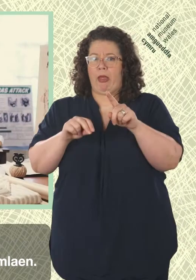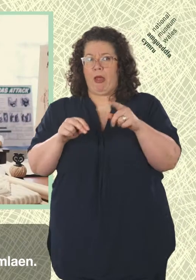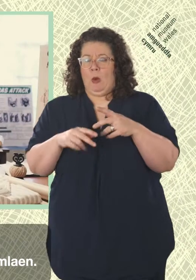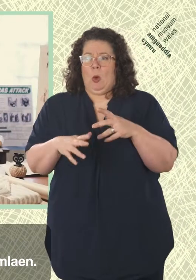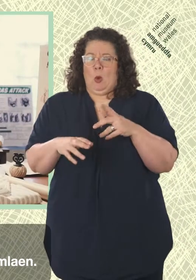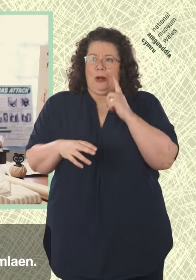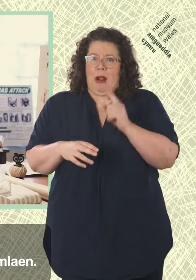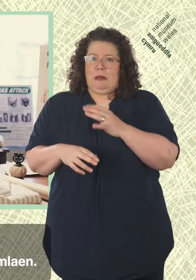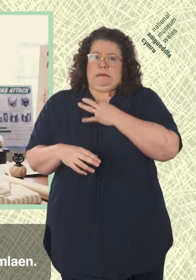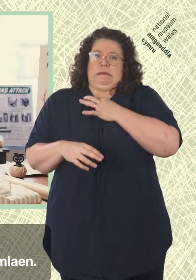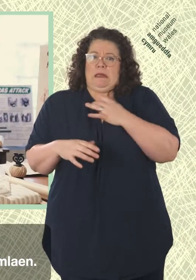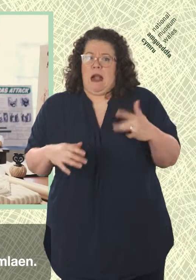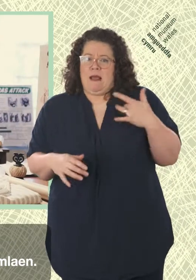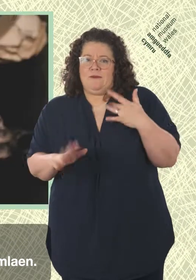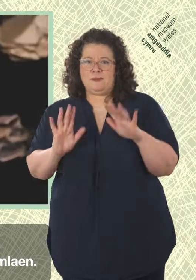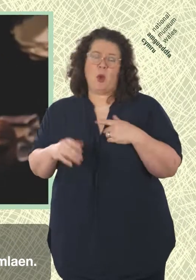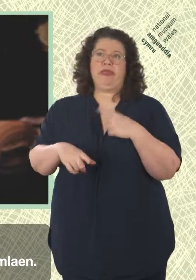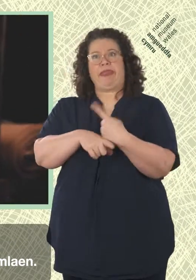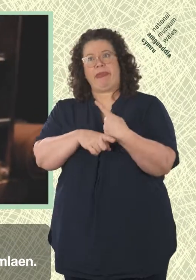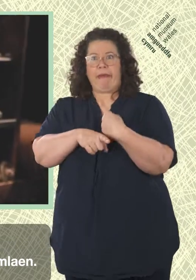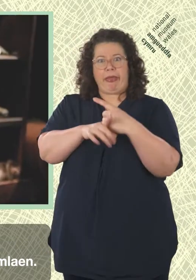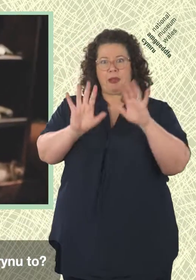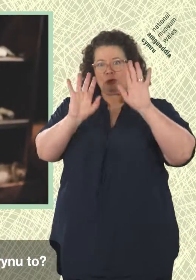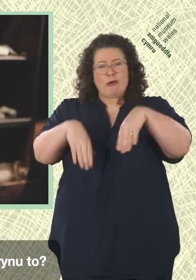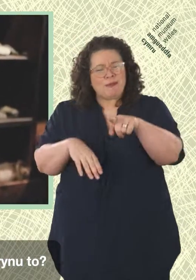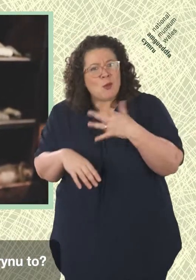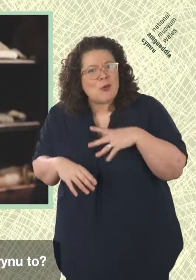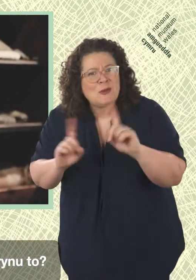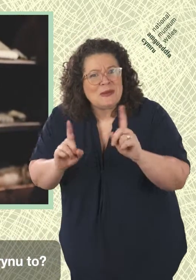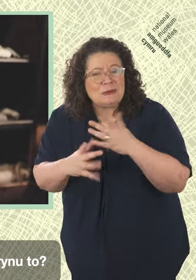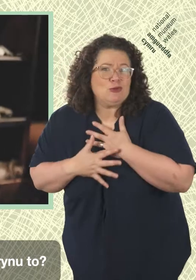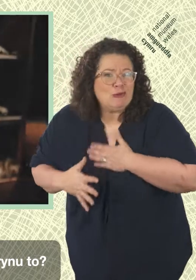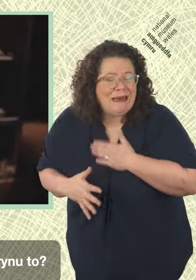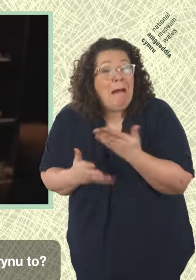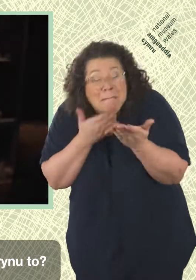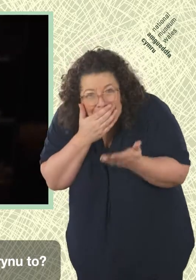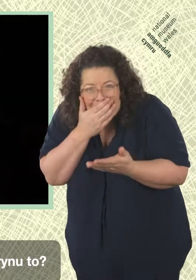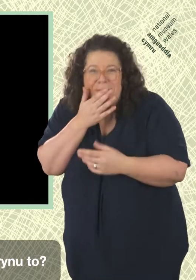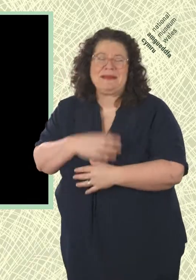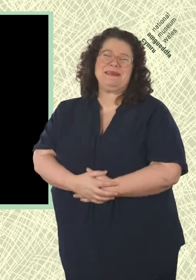Dwi'n sori, dyma fi'n brolio ymlaen. Beth o'ch chi'n mynd prynu to?